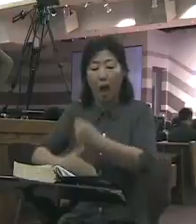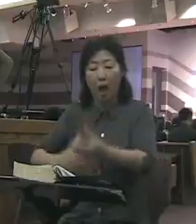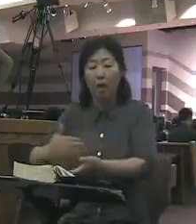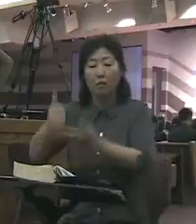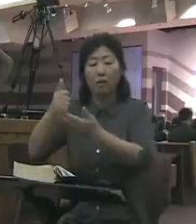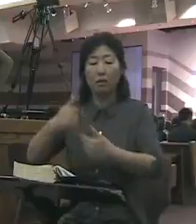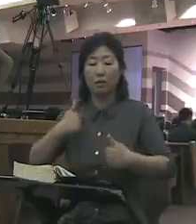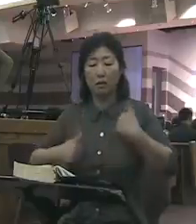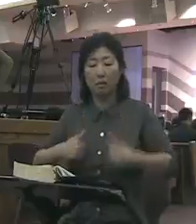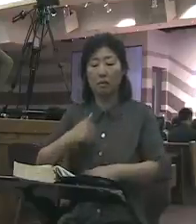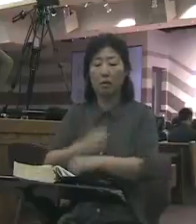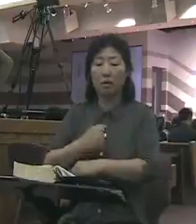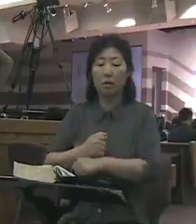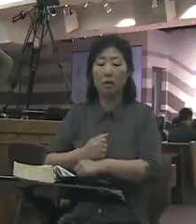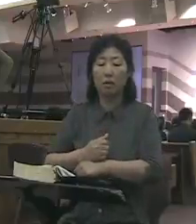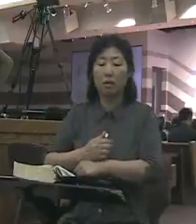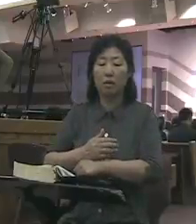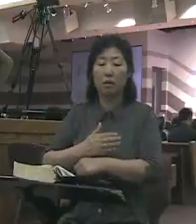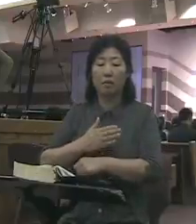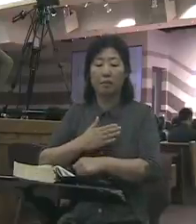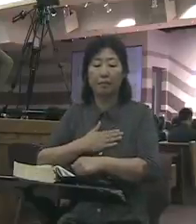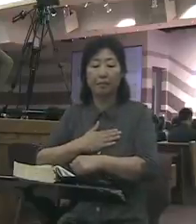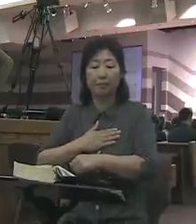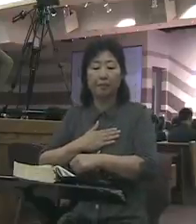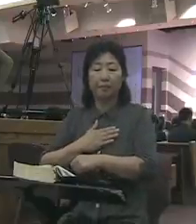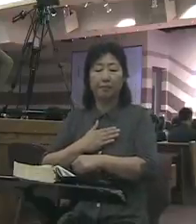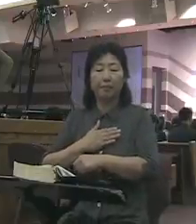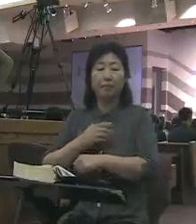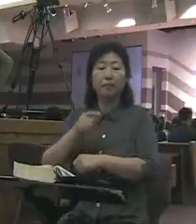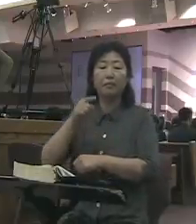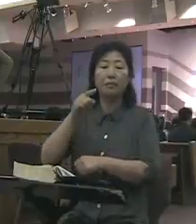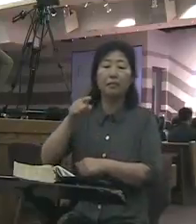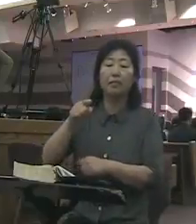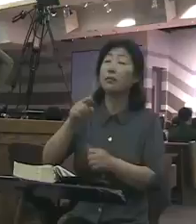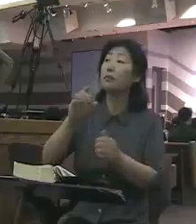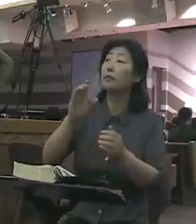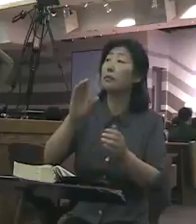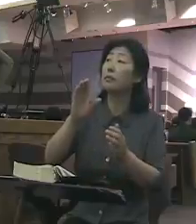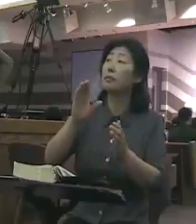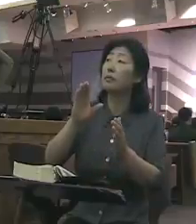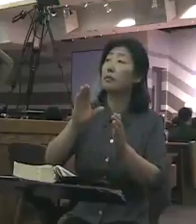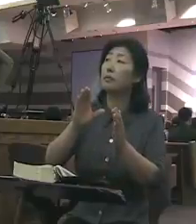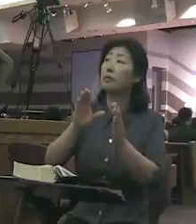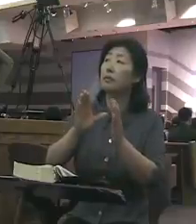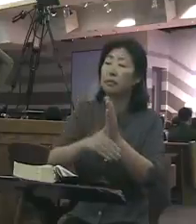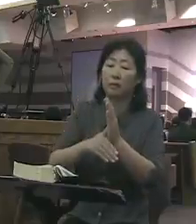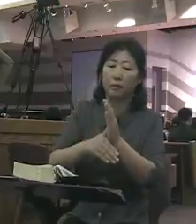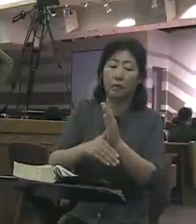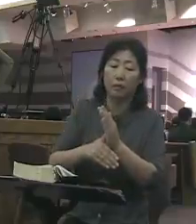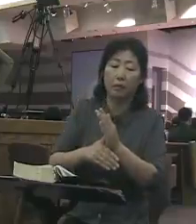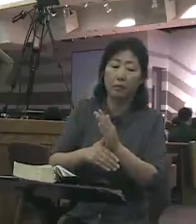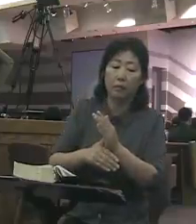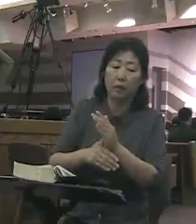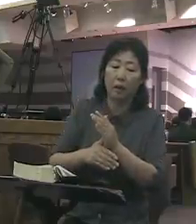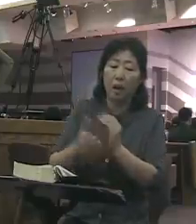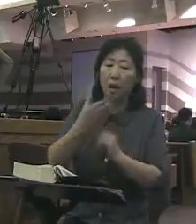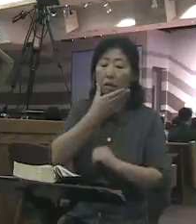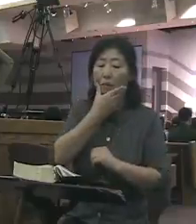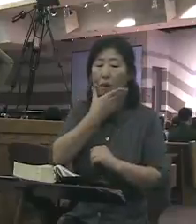것을 맺고 할 수 있는 그 아브라함, 그 시점에 하나님이 아브라함을 찾아오시어서 그에게 주신 약속을 다시